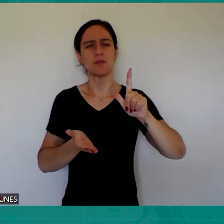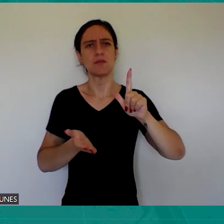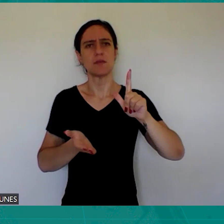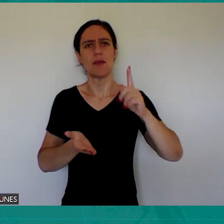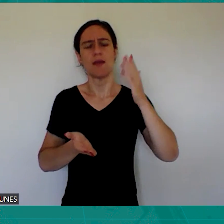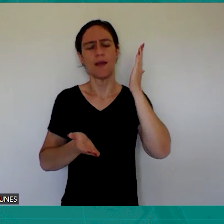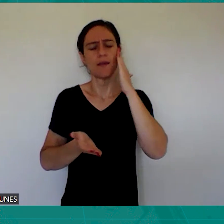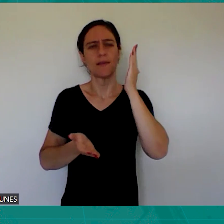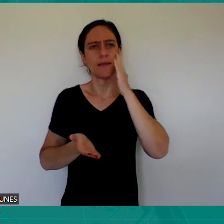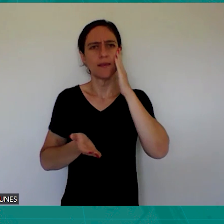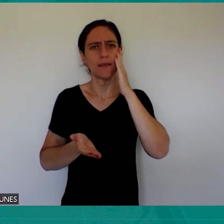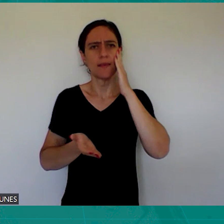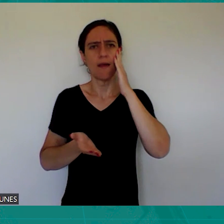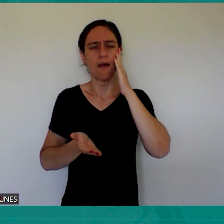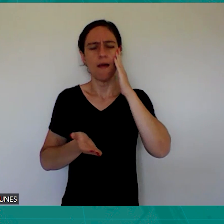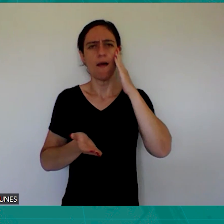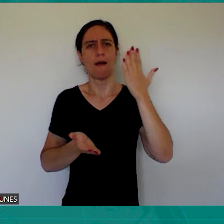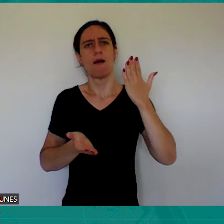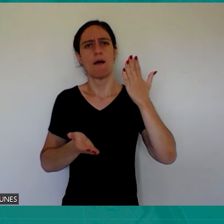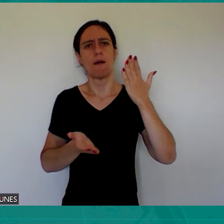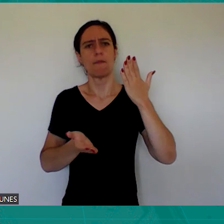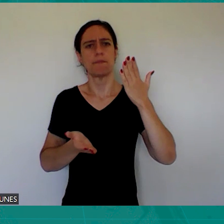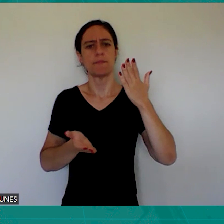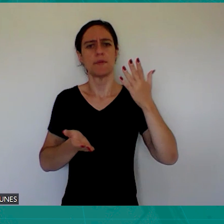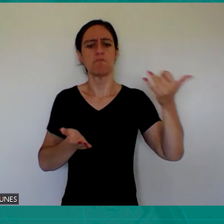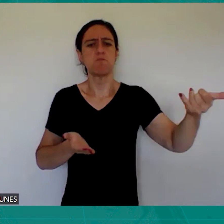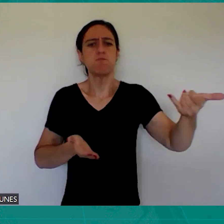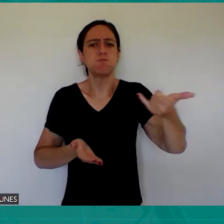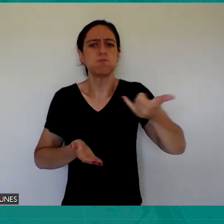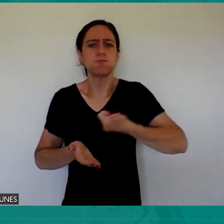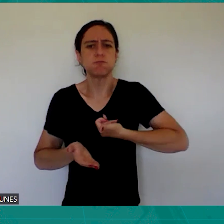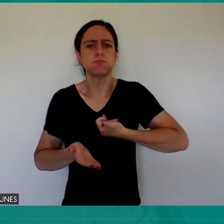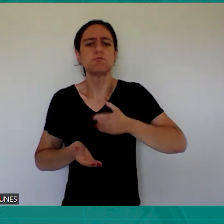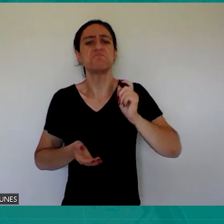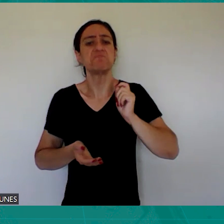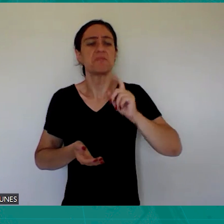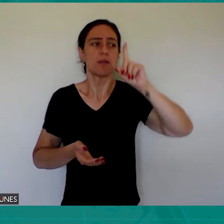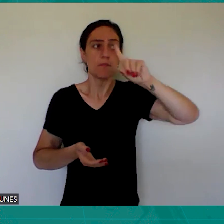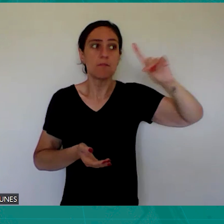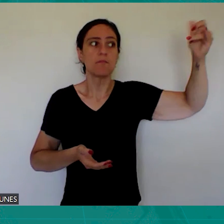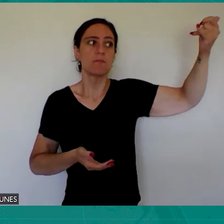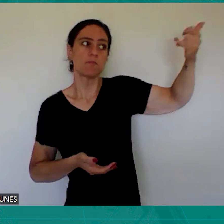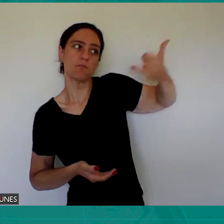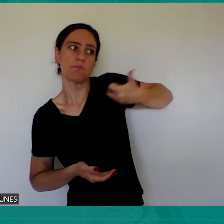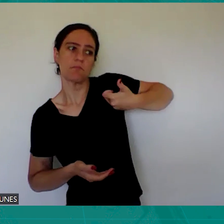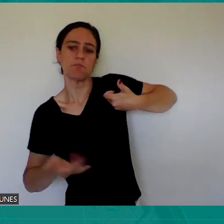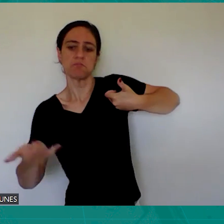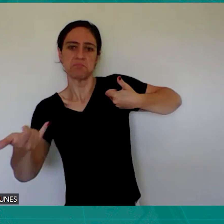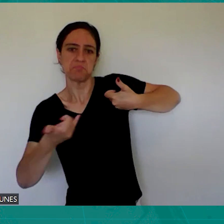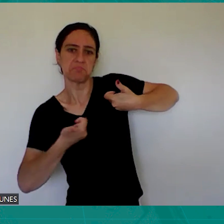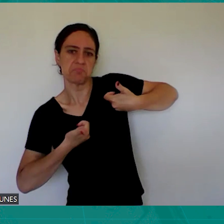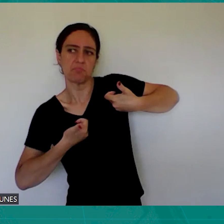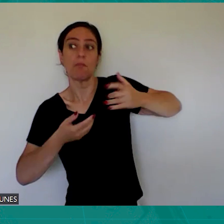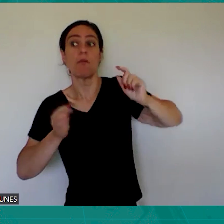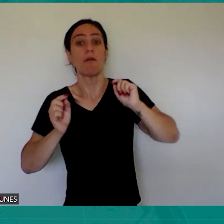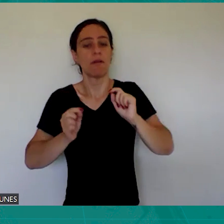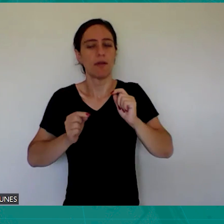onde está quem fala, de onde está a fonte de quem fala, e